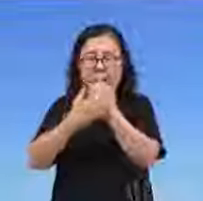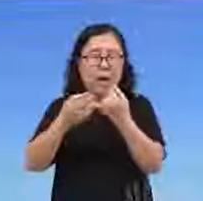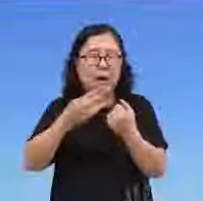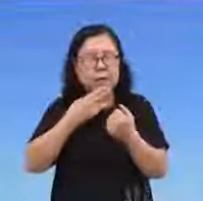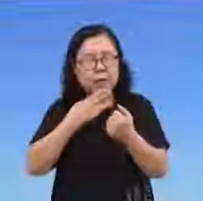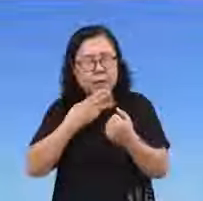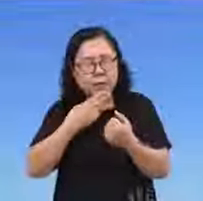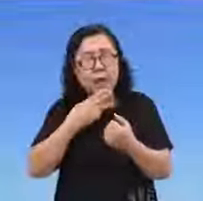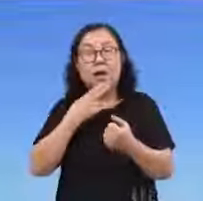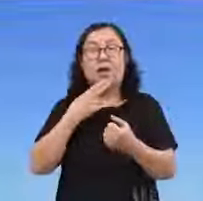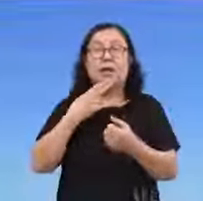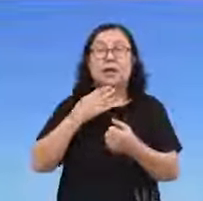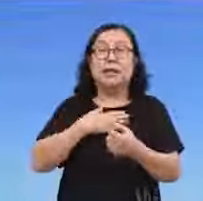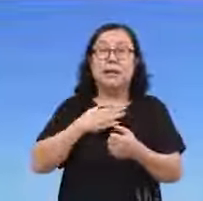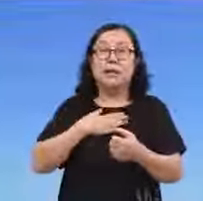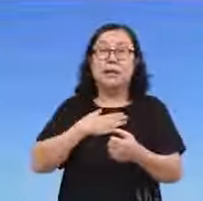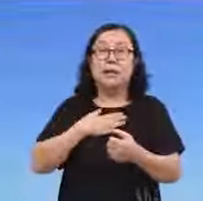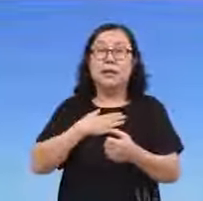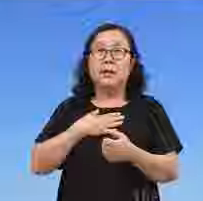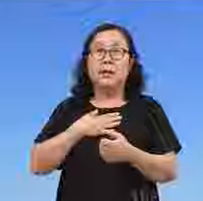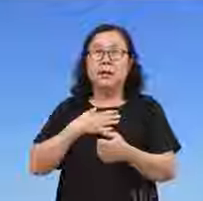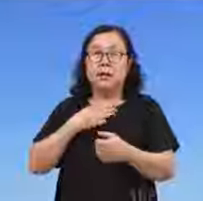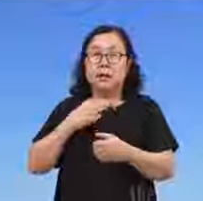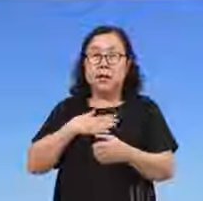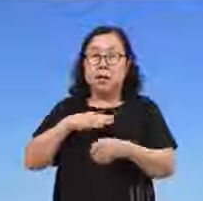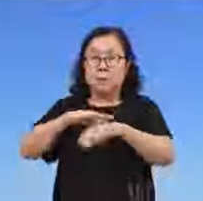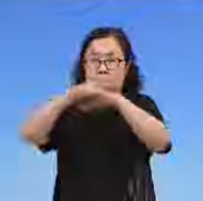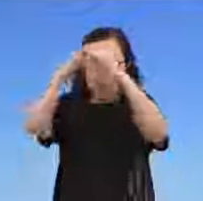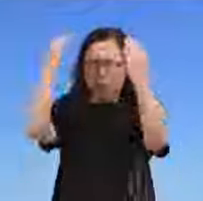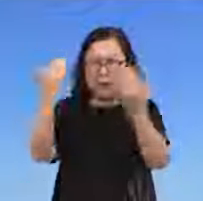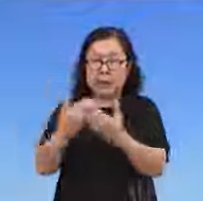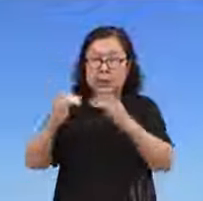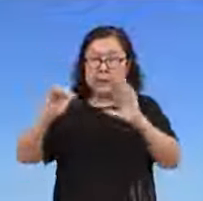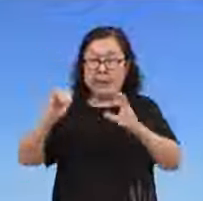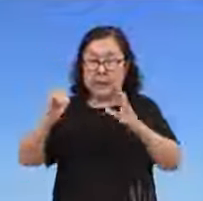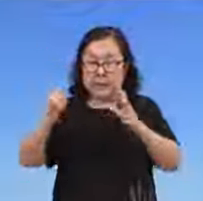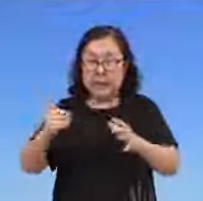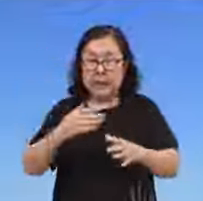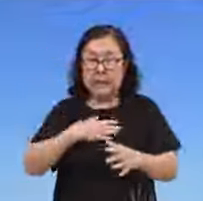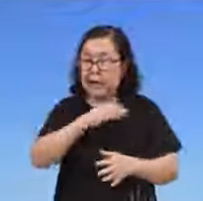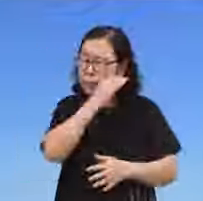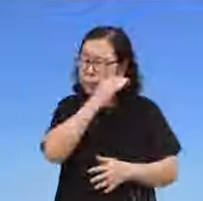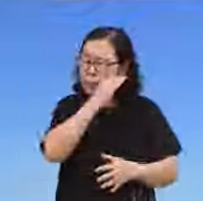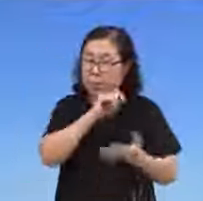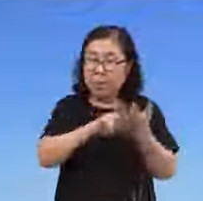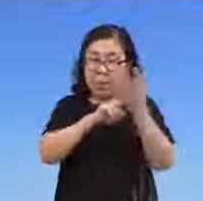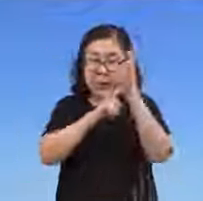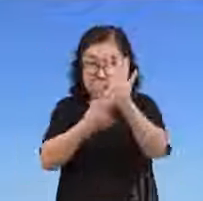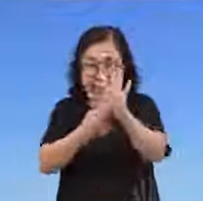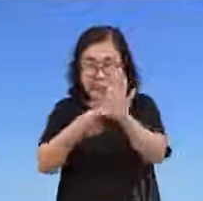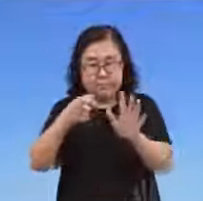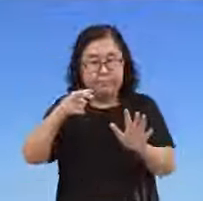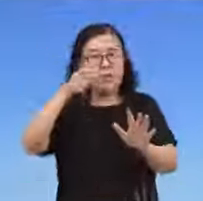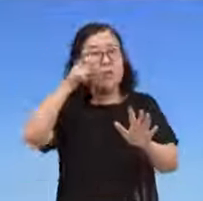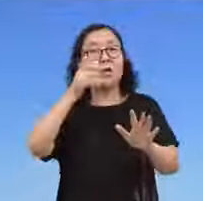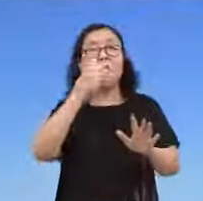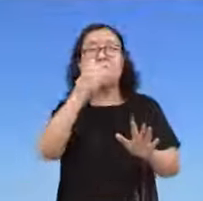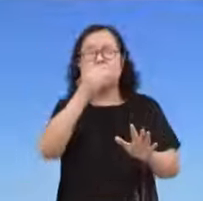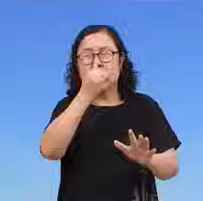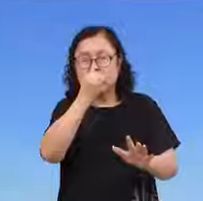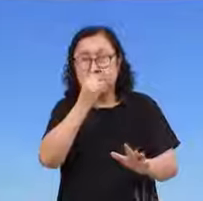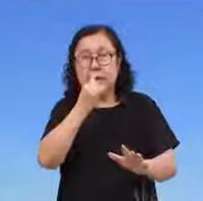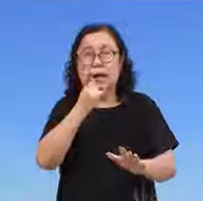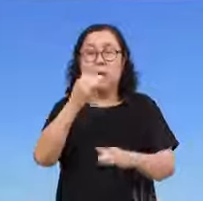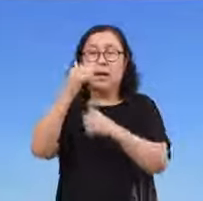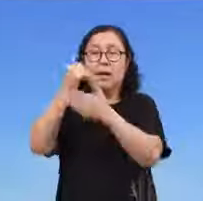아니면 제가 언제 하나님 이렇게 온 천하에 나의 부끄러움이 드러날지 모르는 초라한